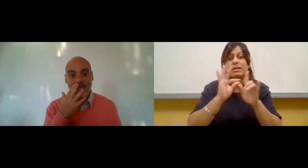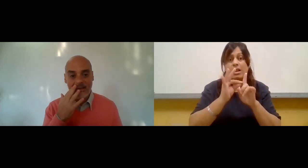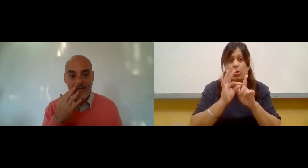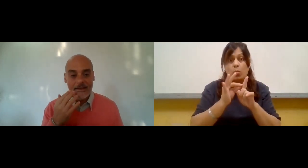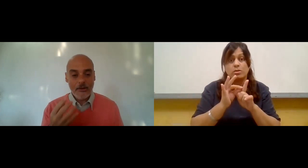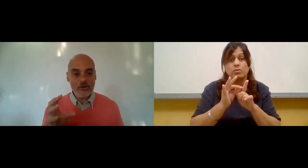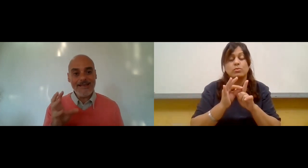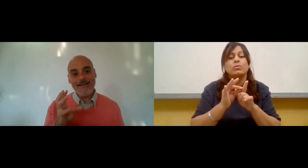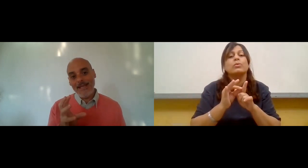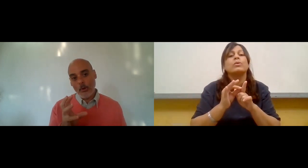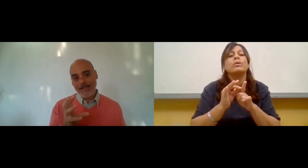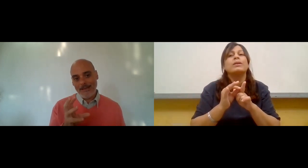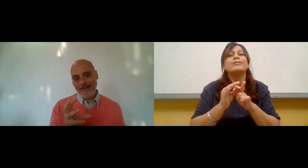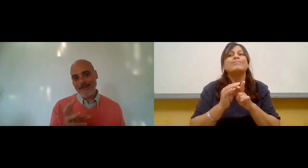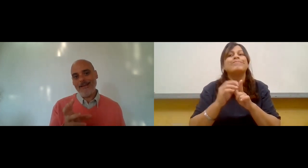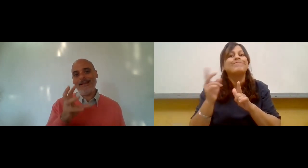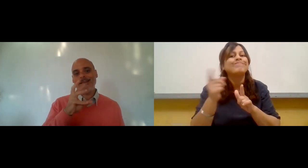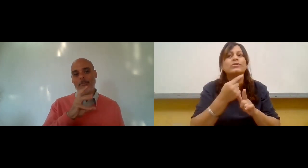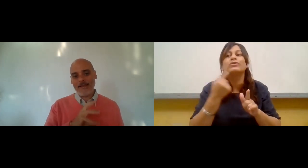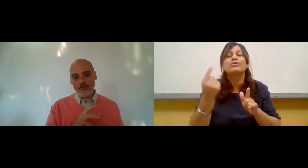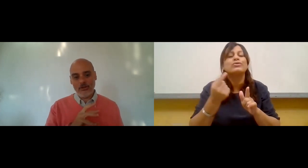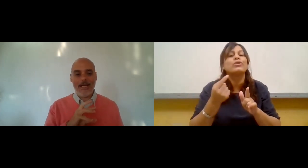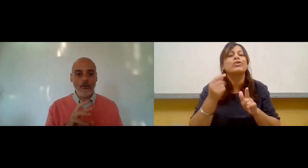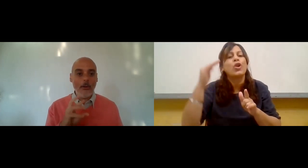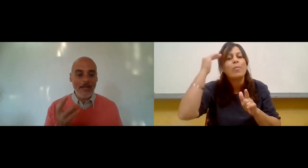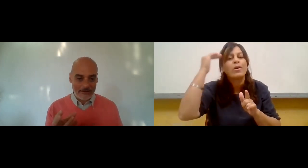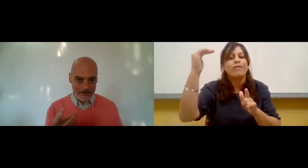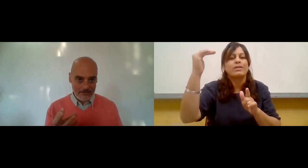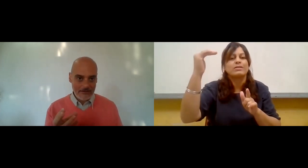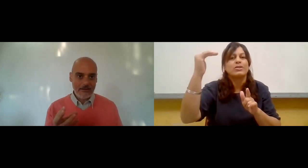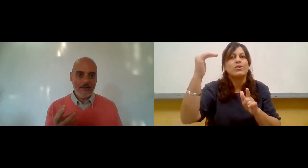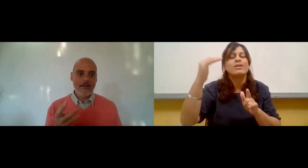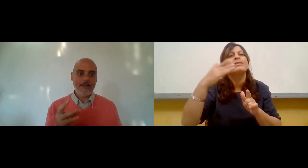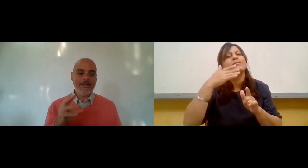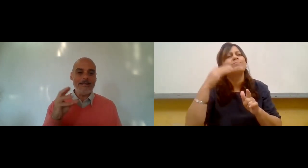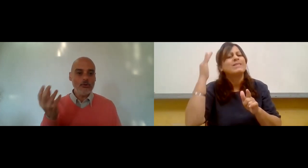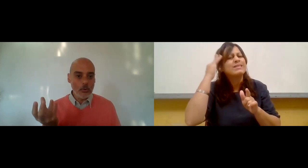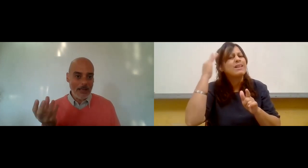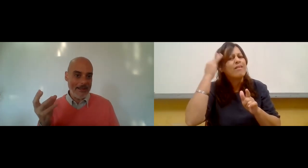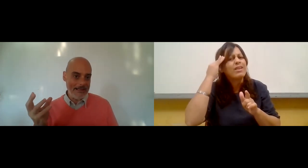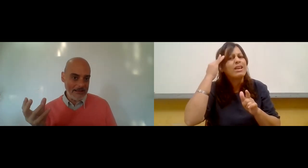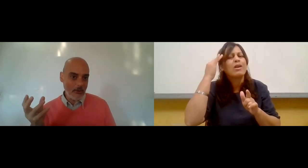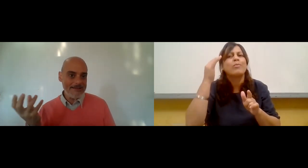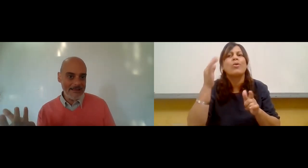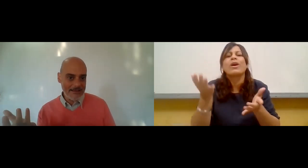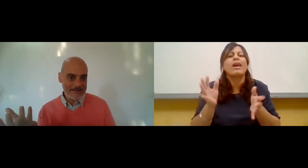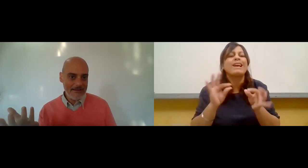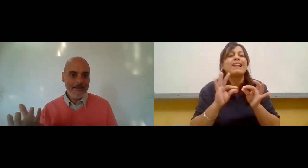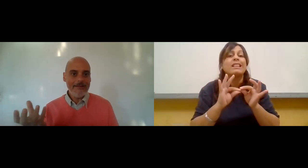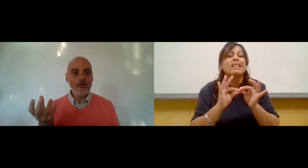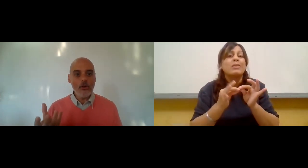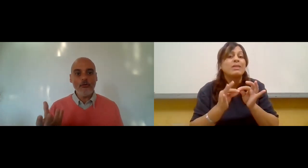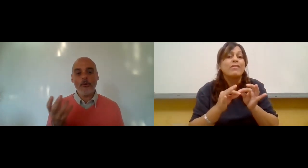disciplina, nosotros entendíamos que la interpretación, al no haber escritura para la lengua de